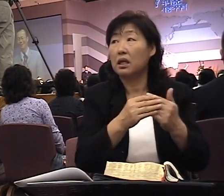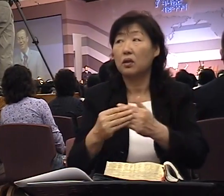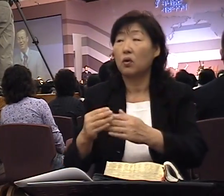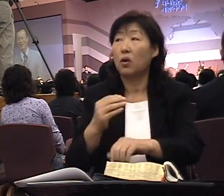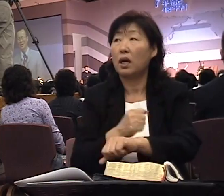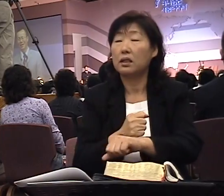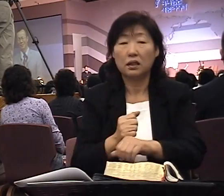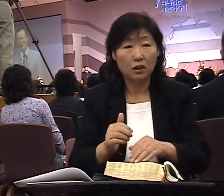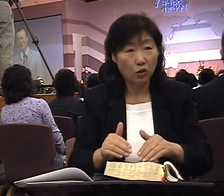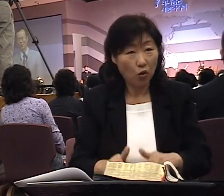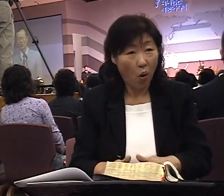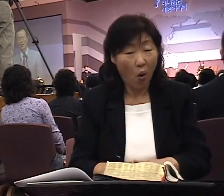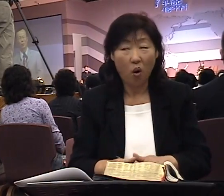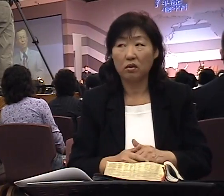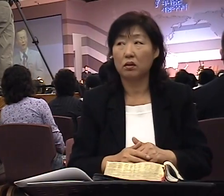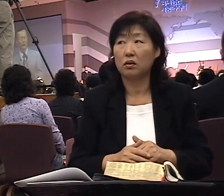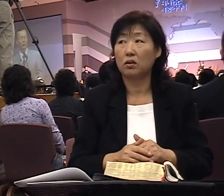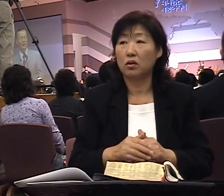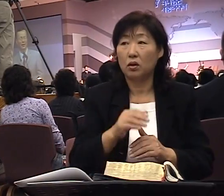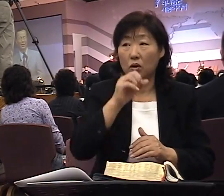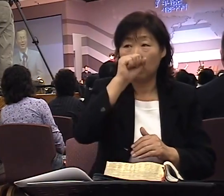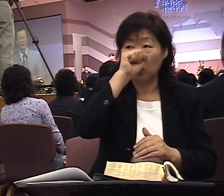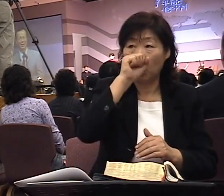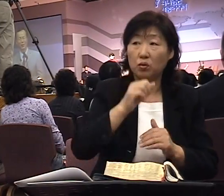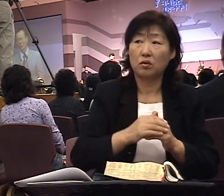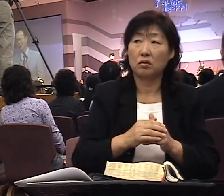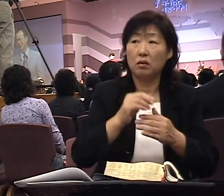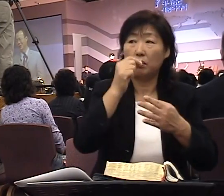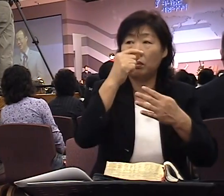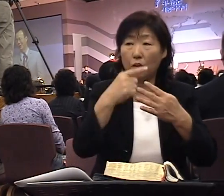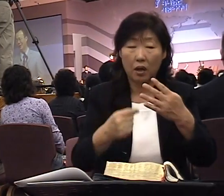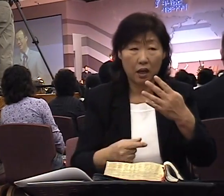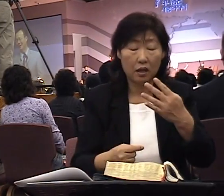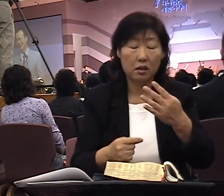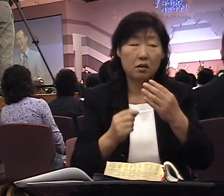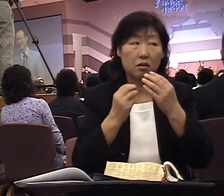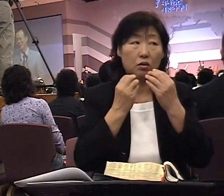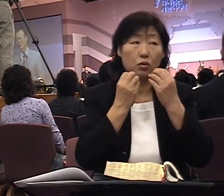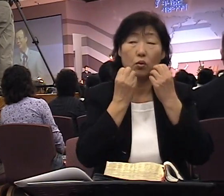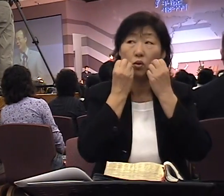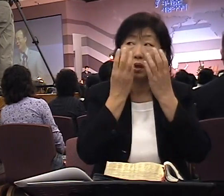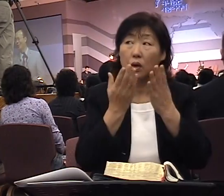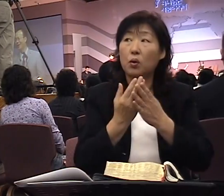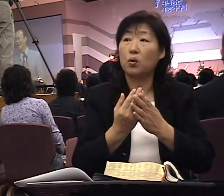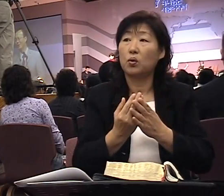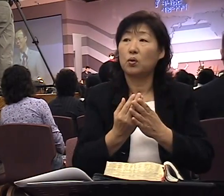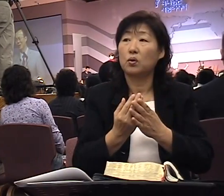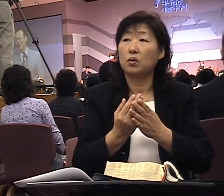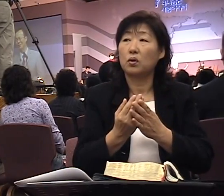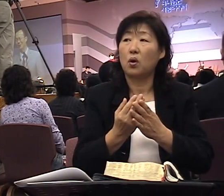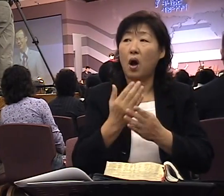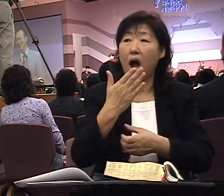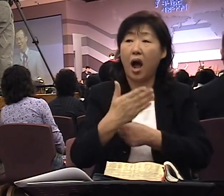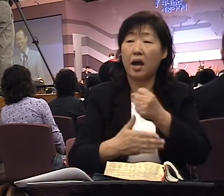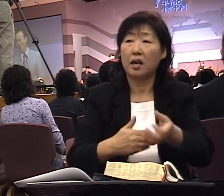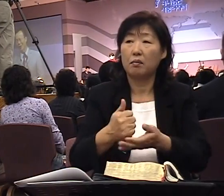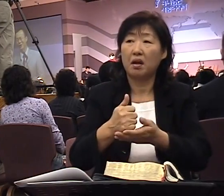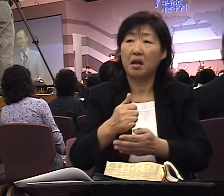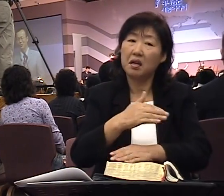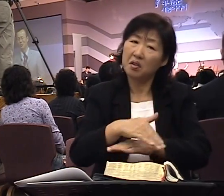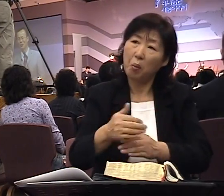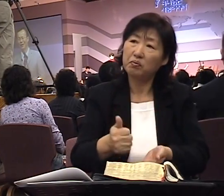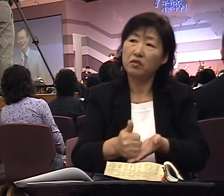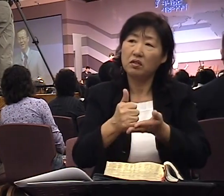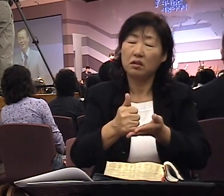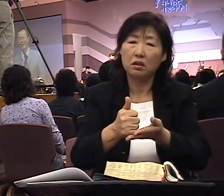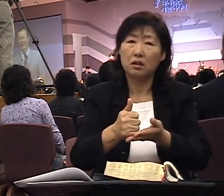종이십니다. 하나님께서 또 새로운 플랜과 새로운 그 하나님의 그 섭리로 전도사님을 또